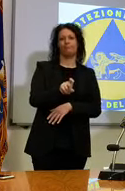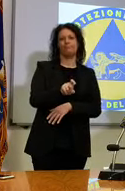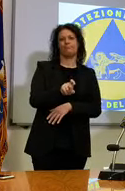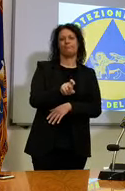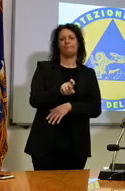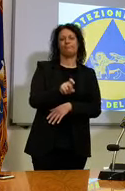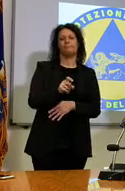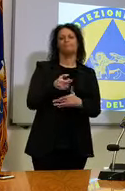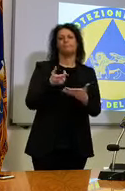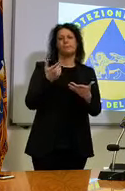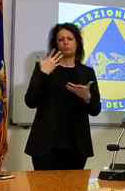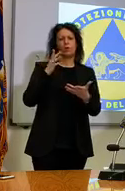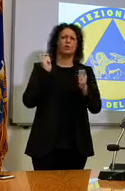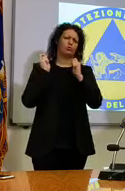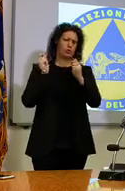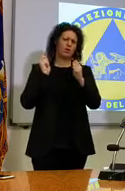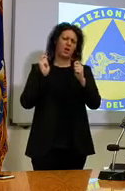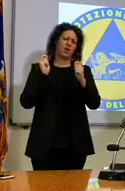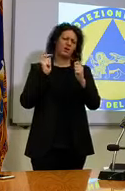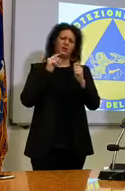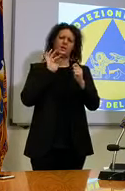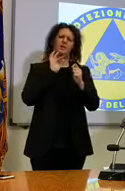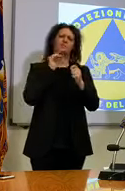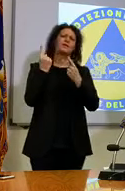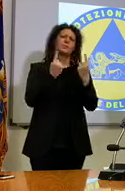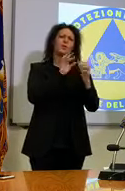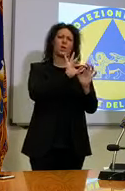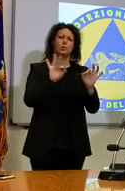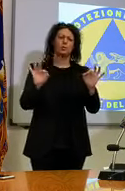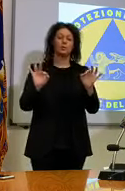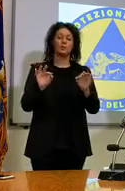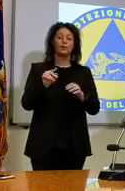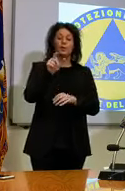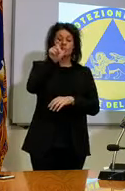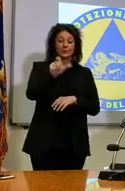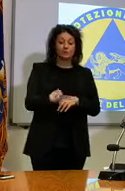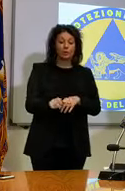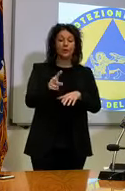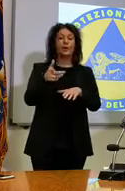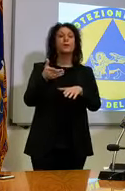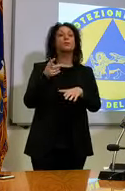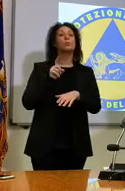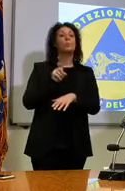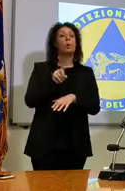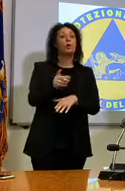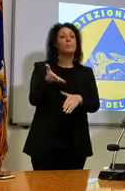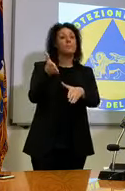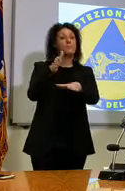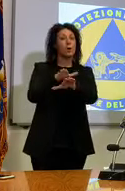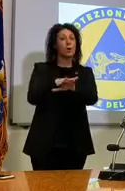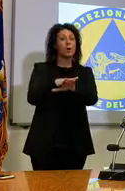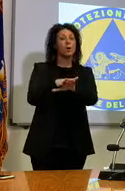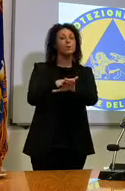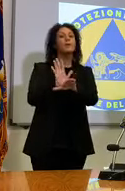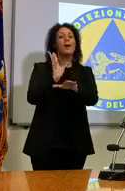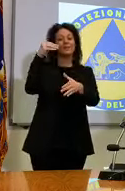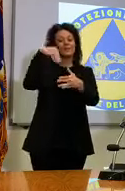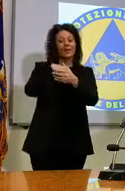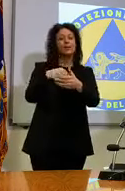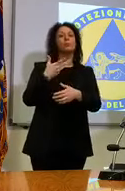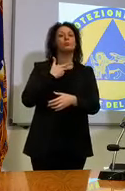insomma la cronaca ne ha parlato anche di alcuni casi, se era positivo il coronavirus noi abbiamo contabilizzato nel